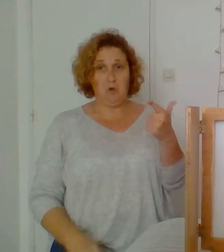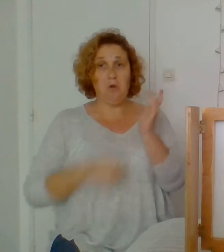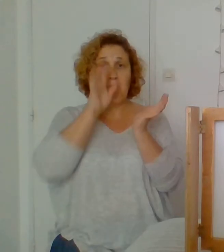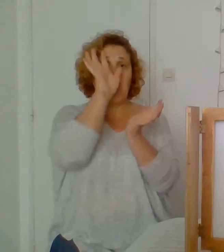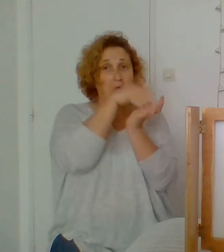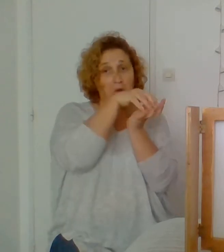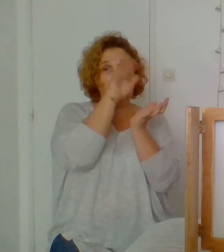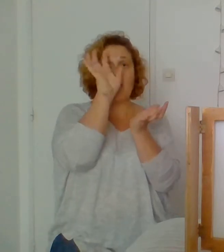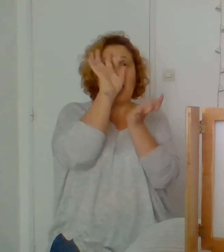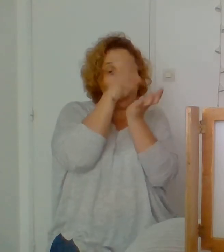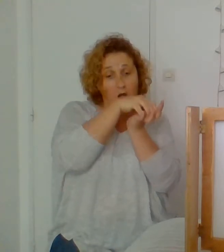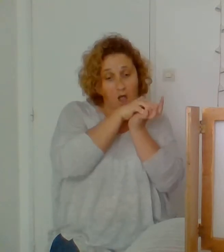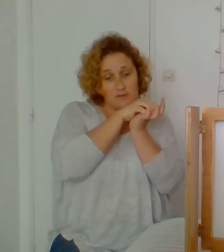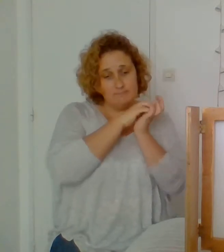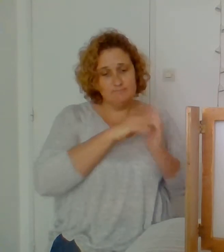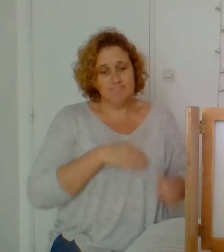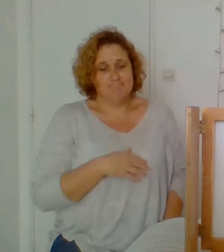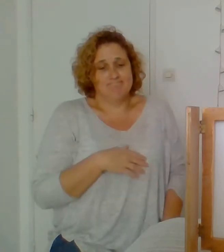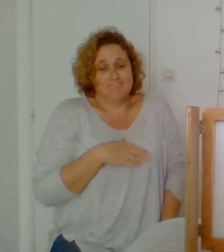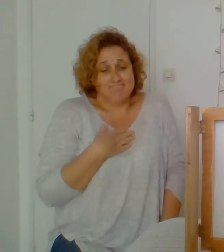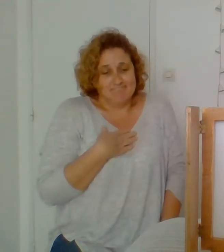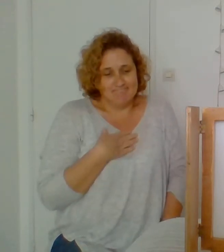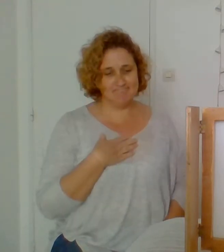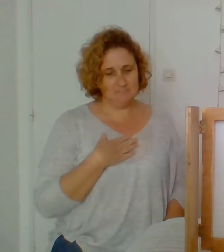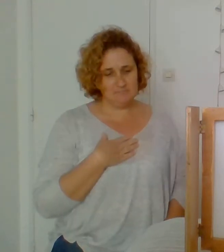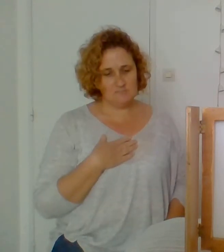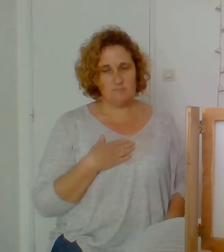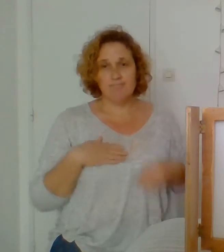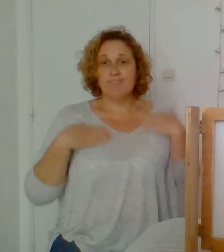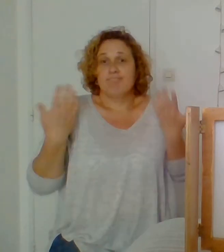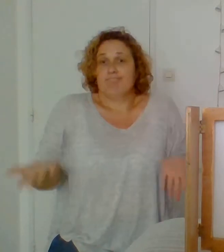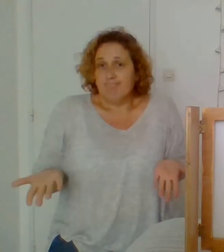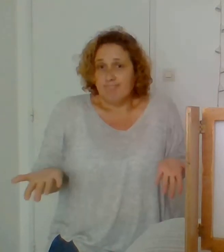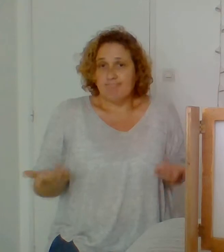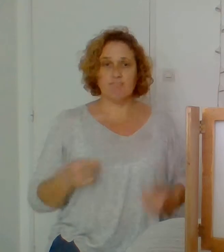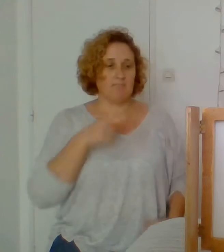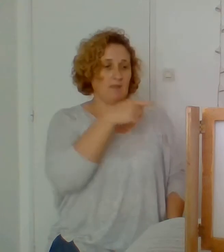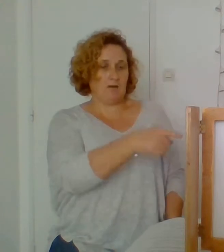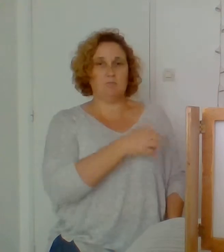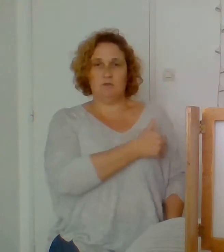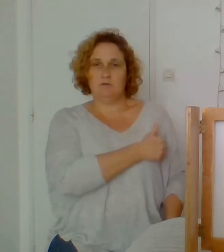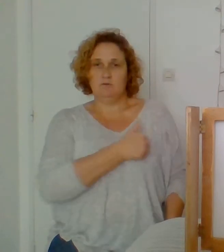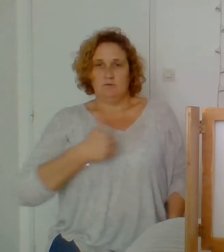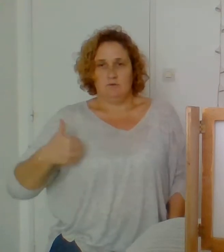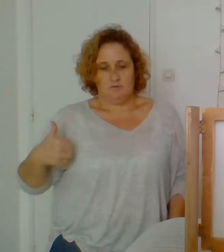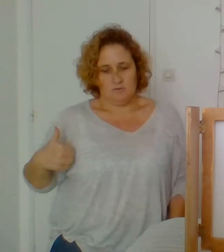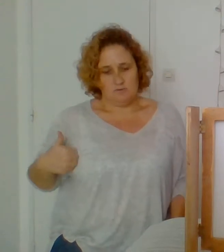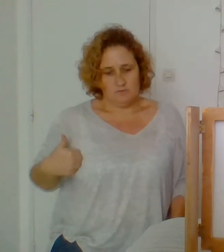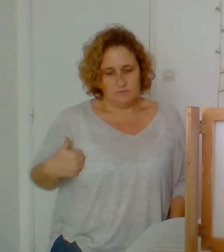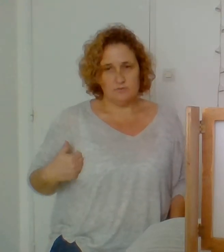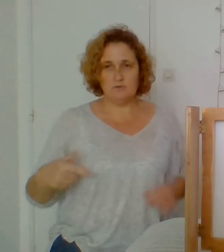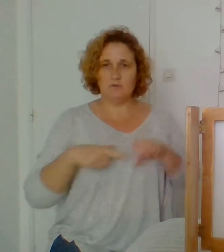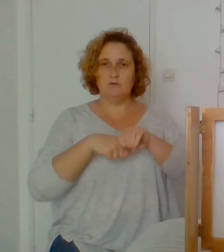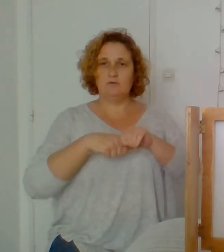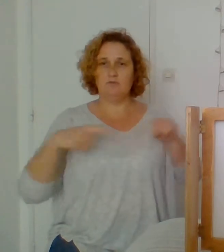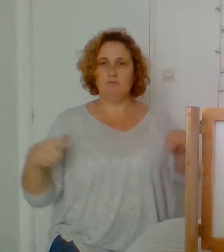deux bouchées mais qu'est ce que tu feras tout seul